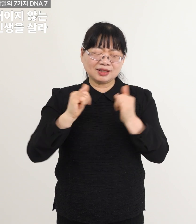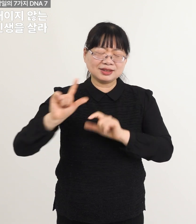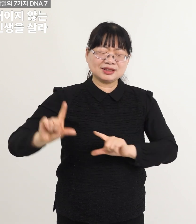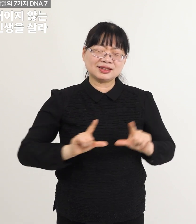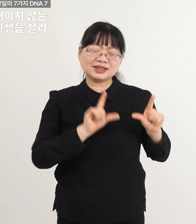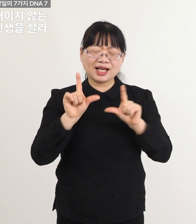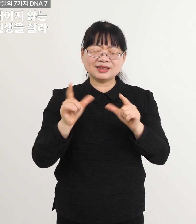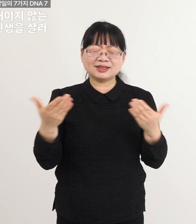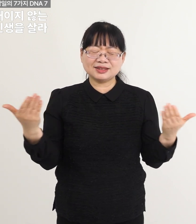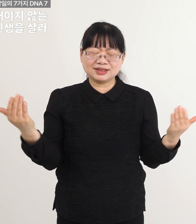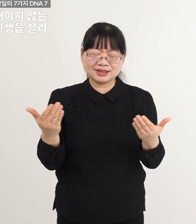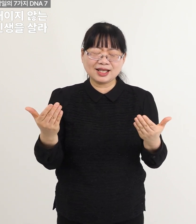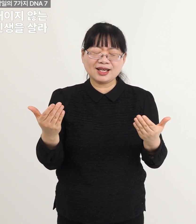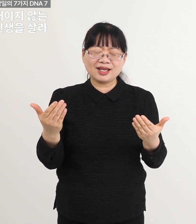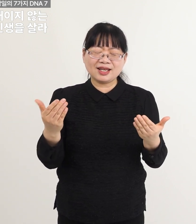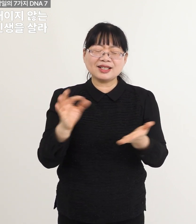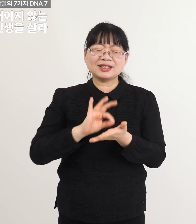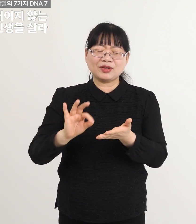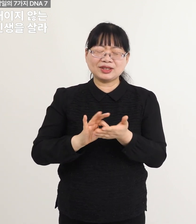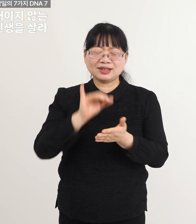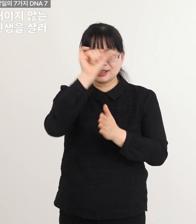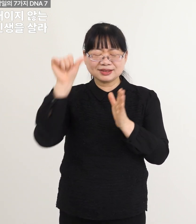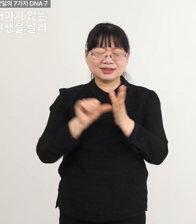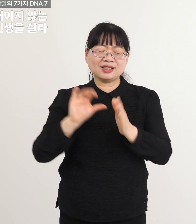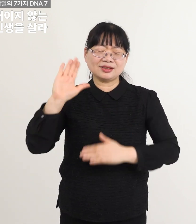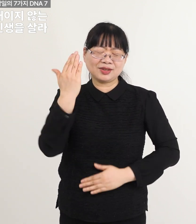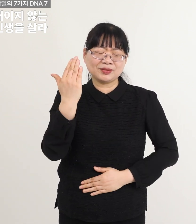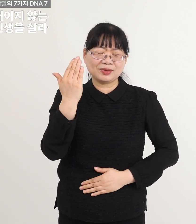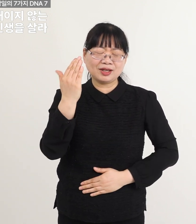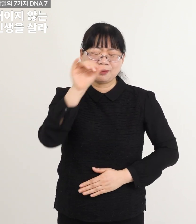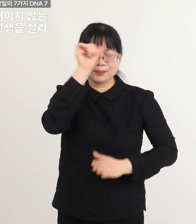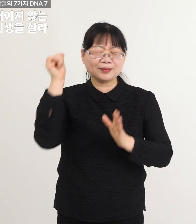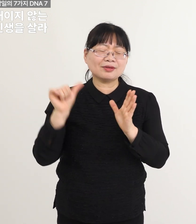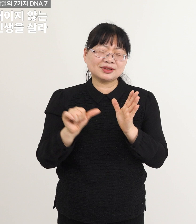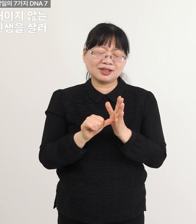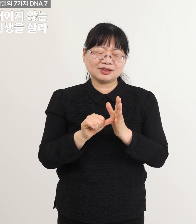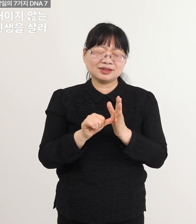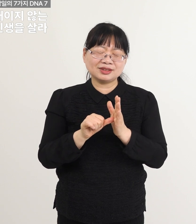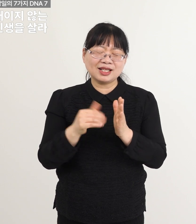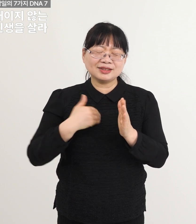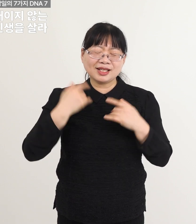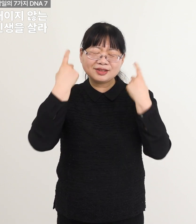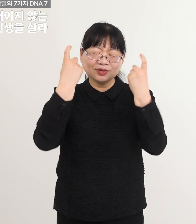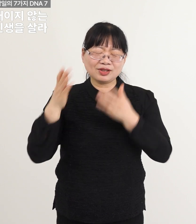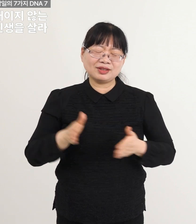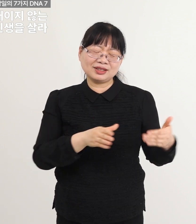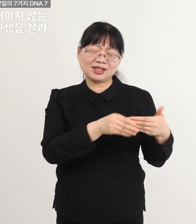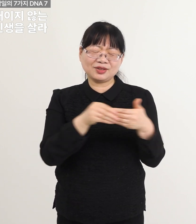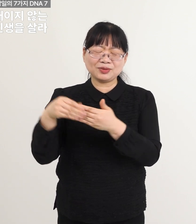삶을 사는 일에 소용되는 인생이 되도록 제 평생을,